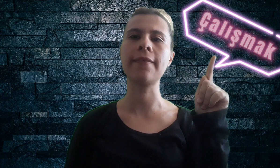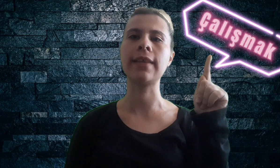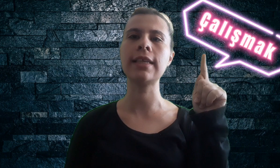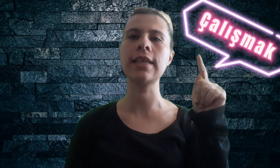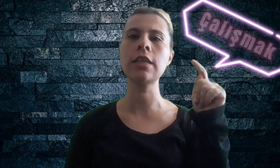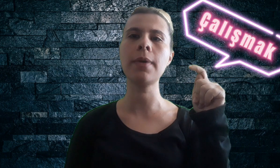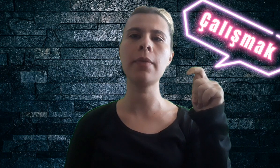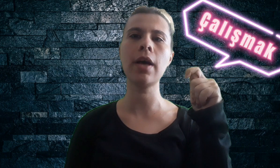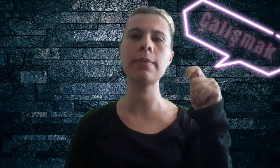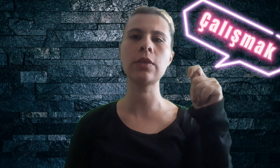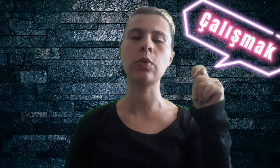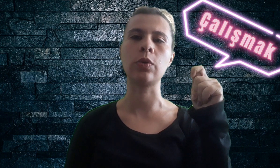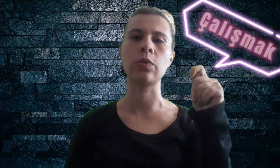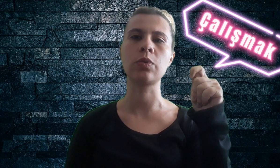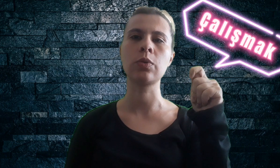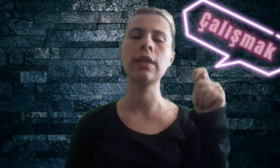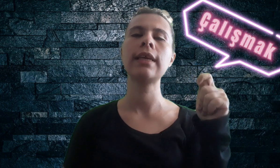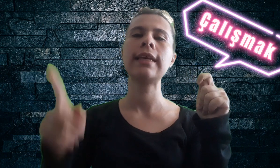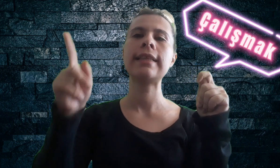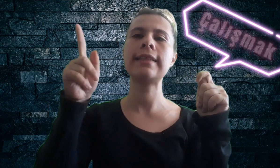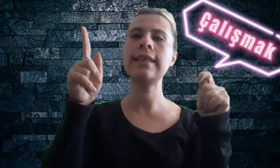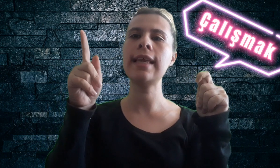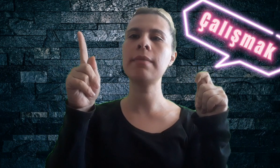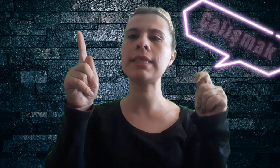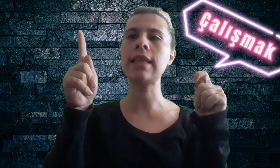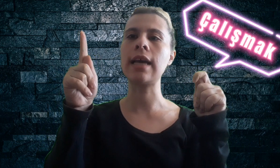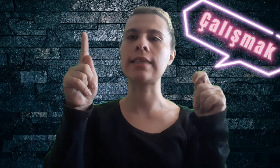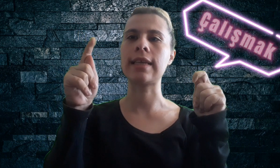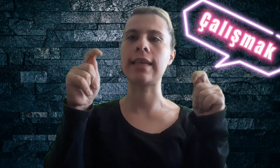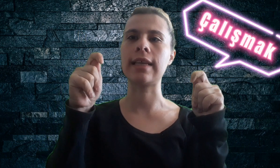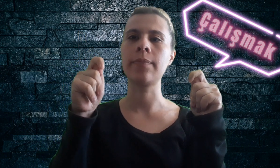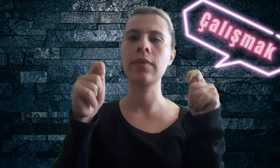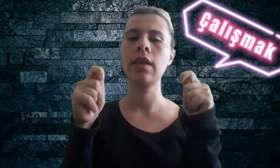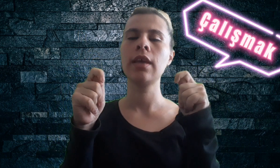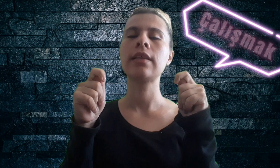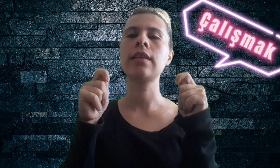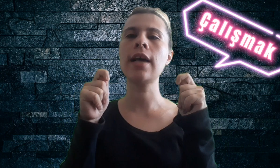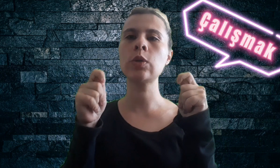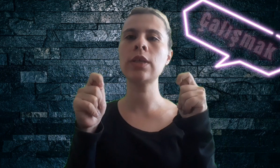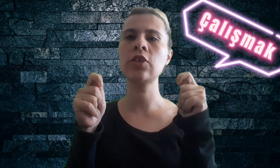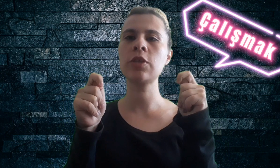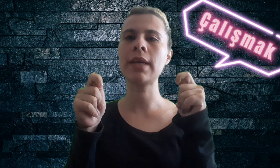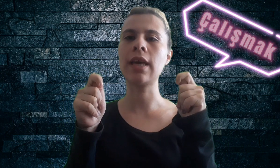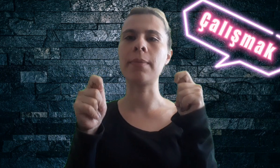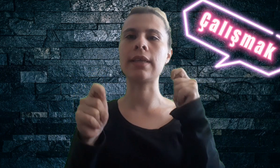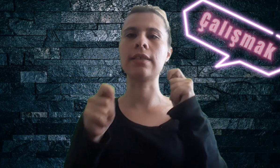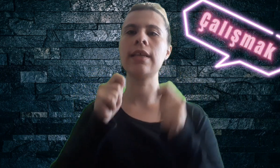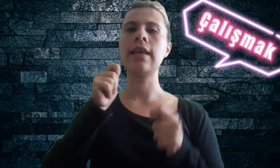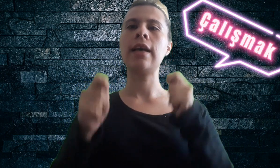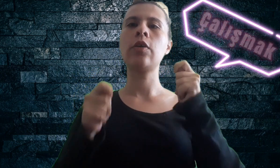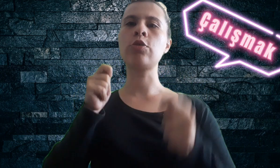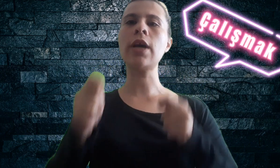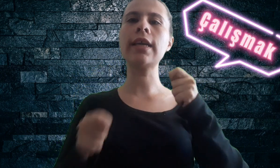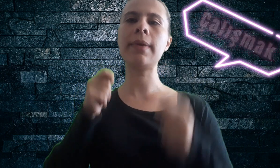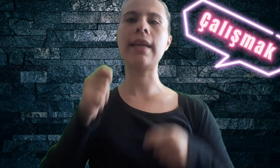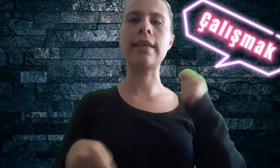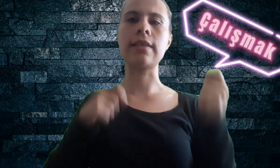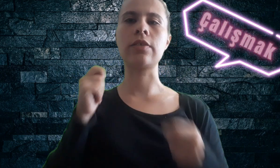etrafına işaret parmağımızı doluyoruz. Diğer elimizde de aynı şekilde. Daha sonra çalışmak yapmak için koşar gibi hareket